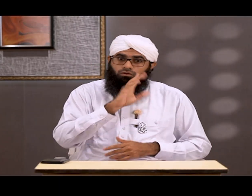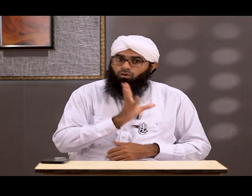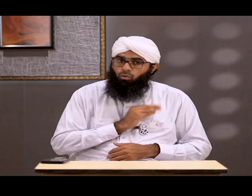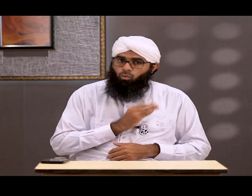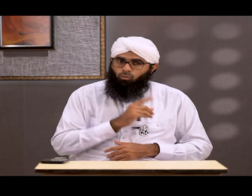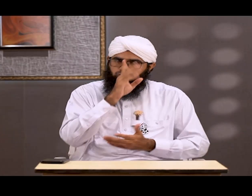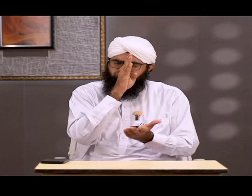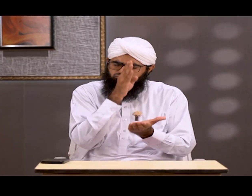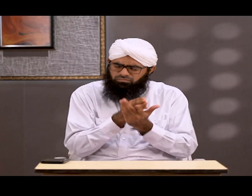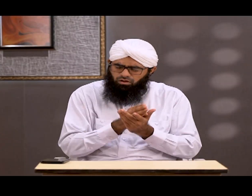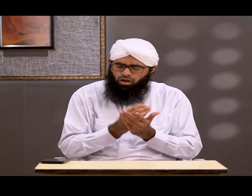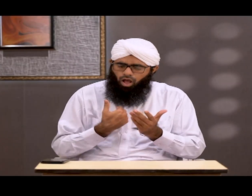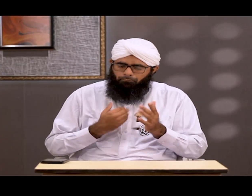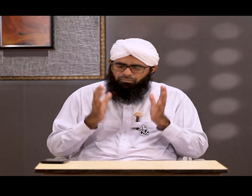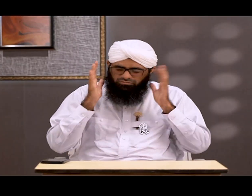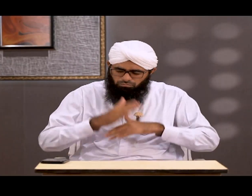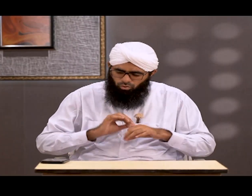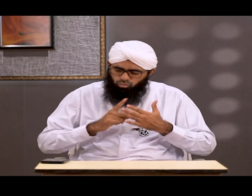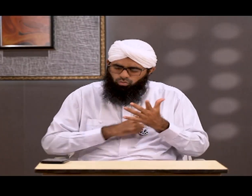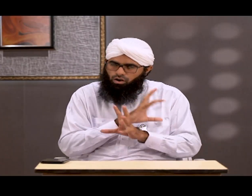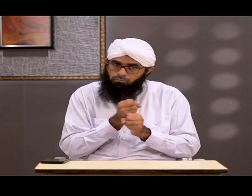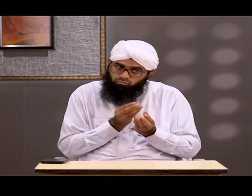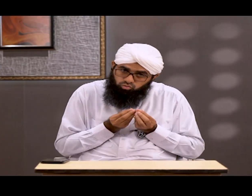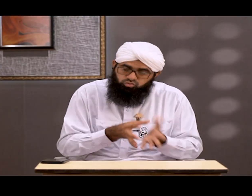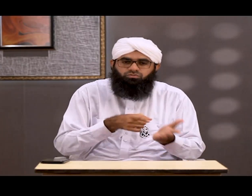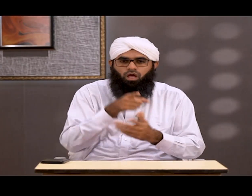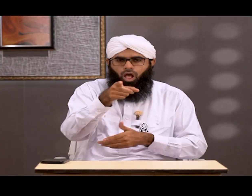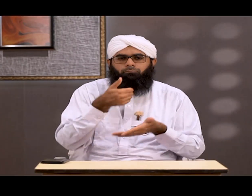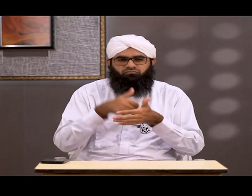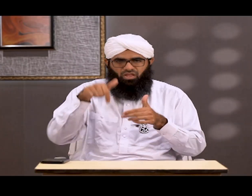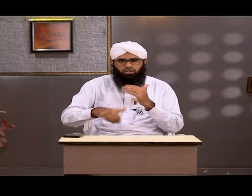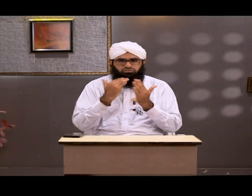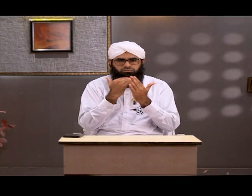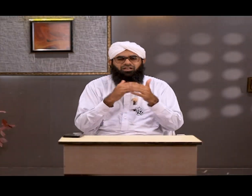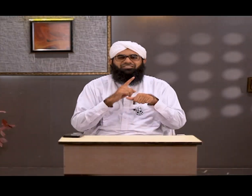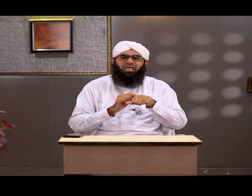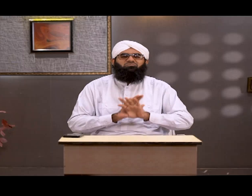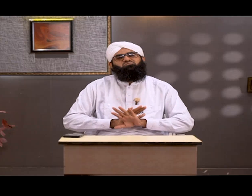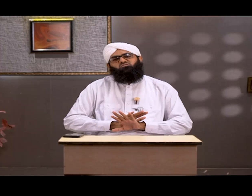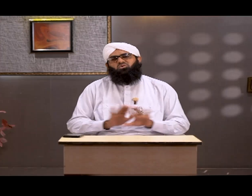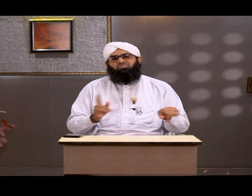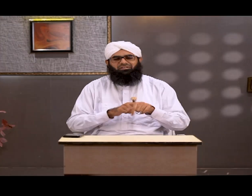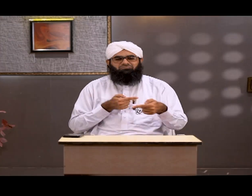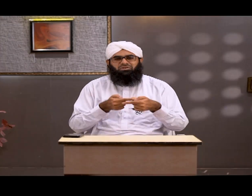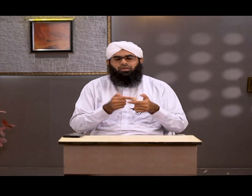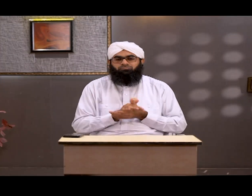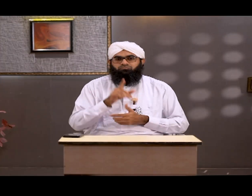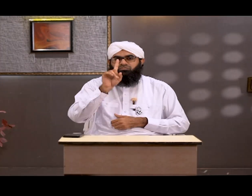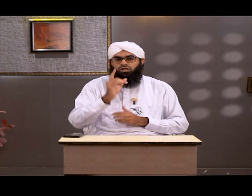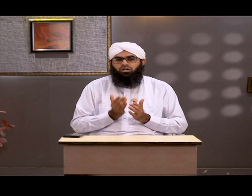کا ذریعہ بن جائے۔ پیارے پیارے اسلامی بھائیوں، آج کے پروگرام کا وقت اختتام کی طرف بڑھ رہا ہے۔ اللہ پاک آج کے